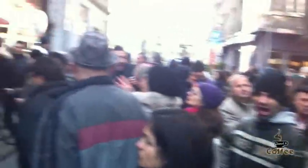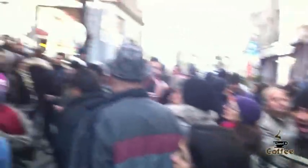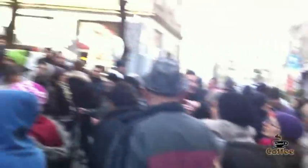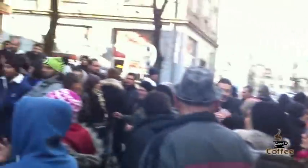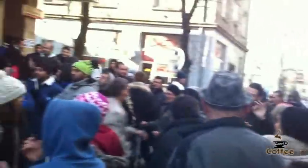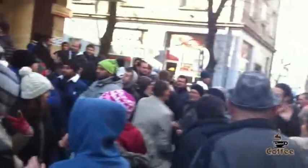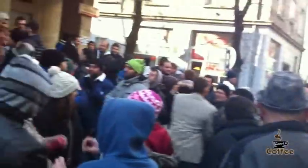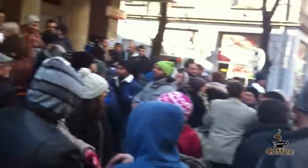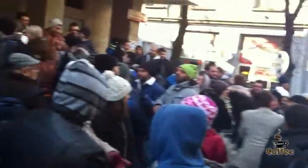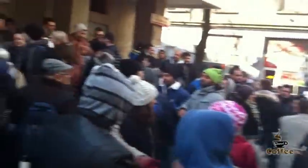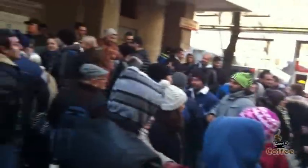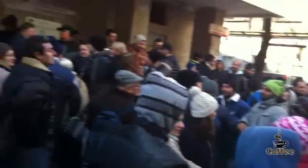вътре?